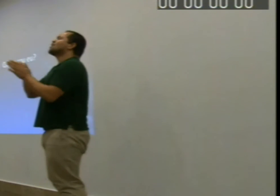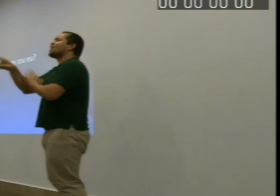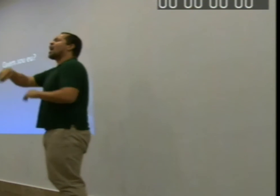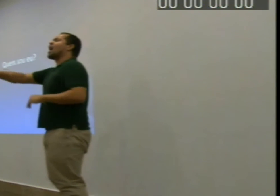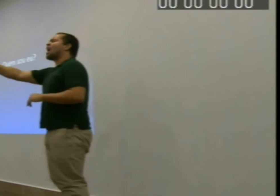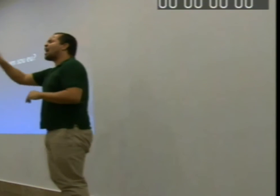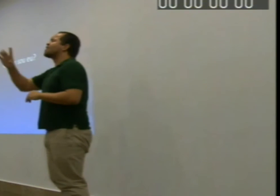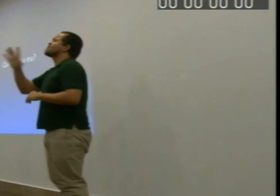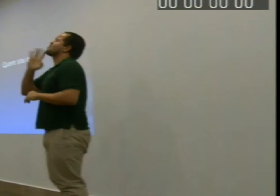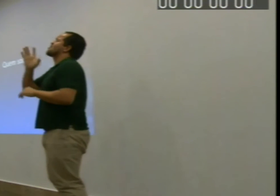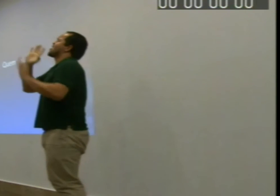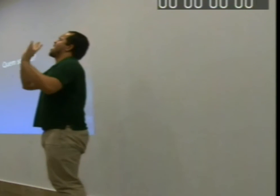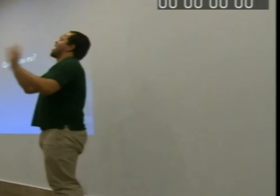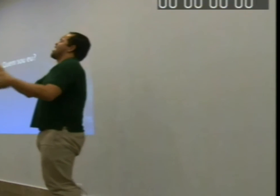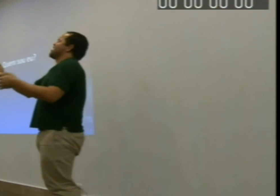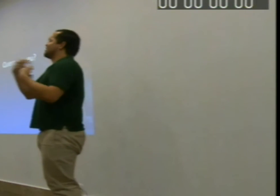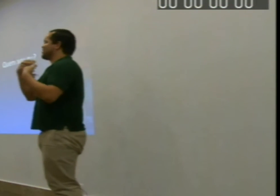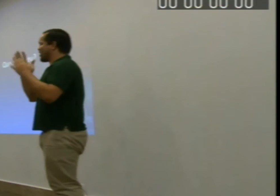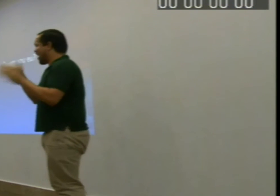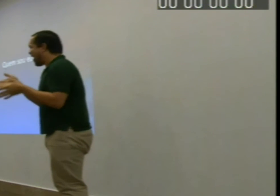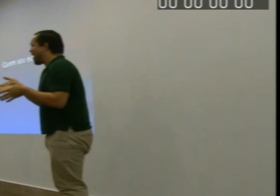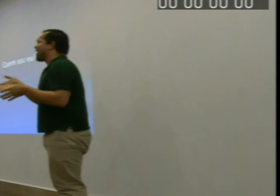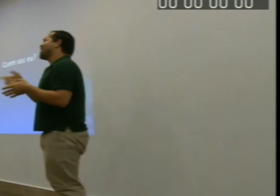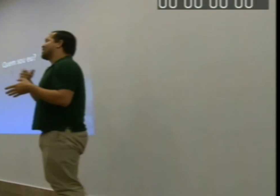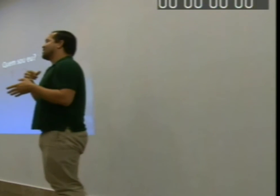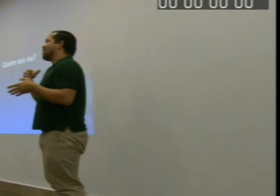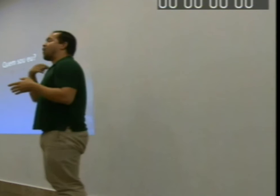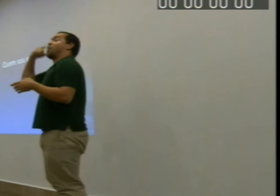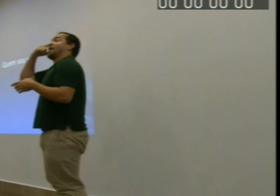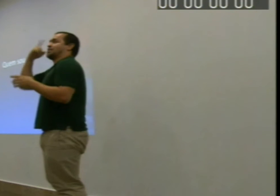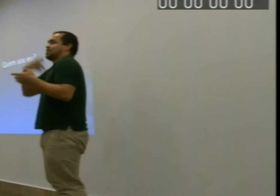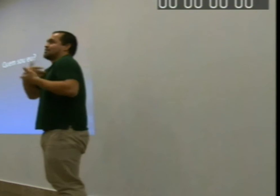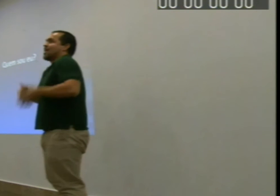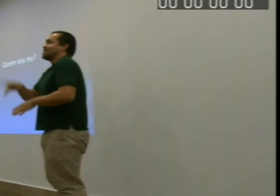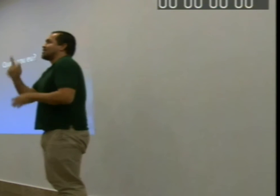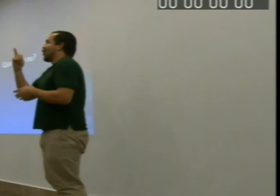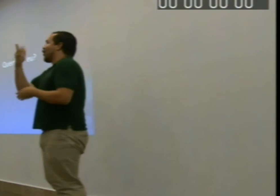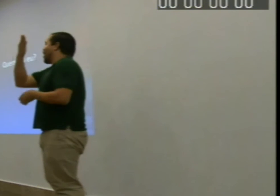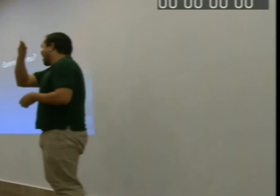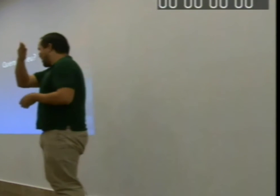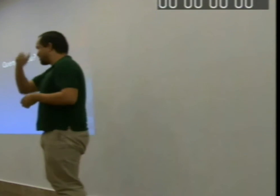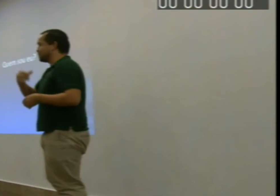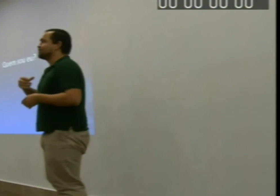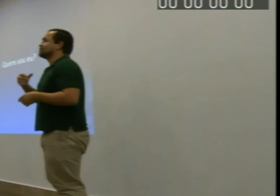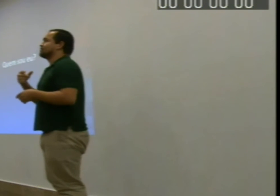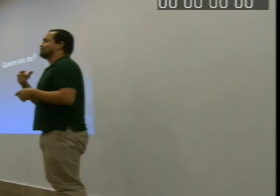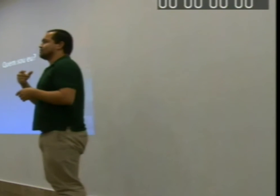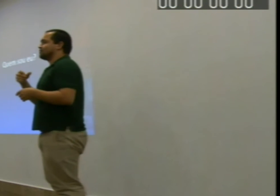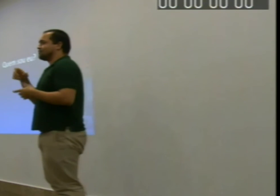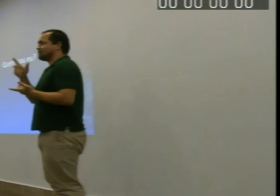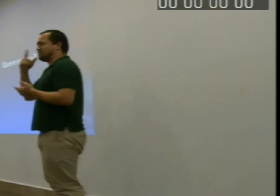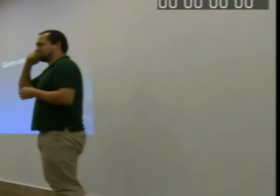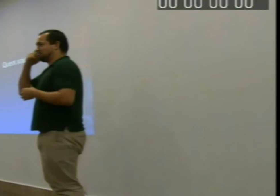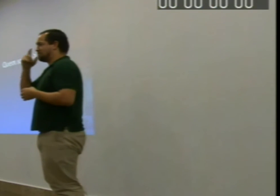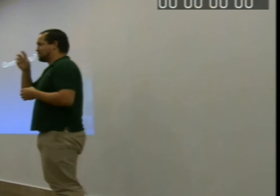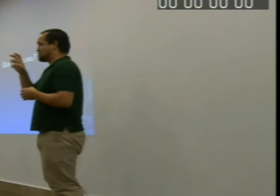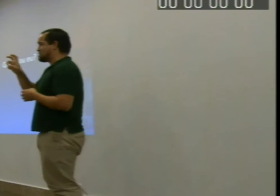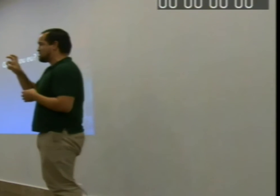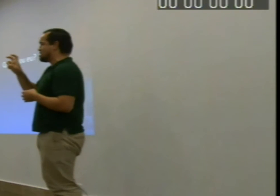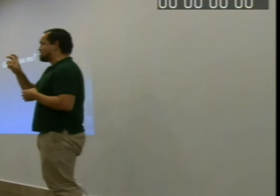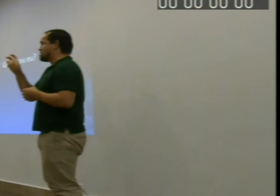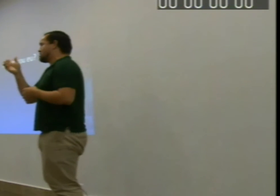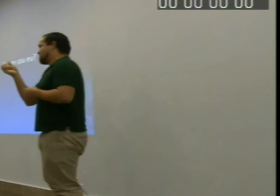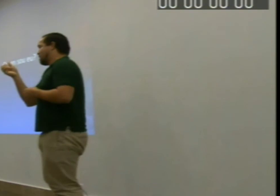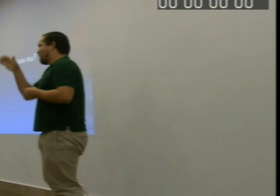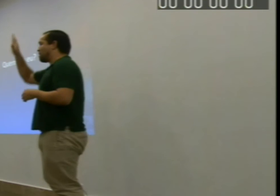palestrar e eu perguntei vocês me conhecem Ah já já conheço eu pensei ah nasci em Goiânia né claro eu